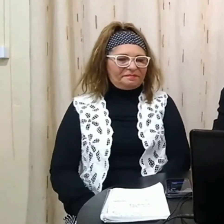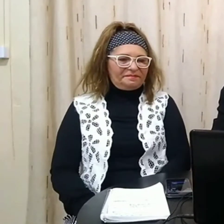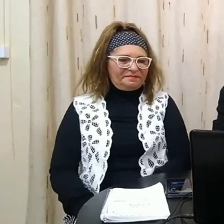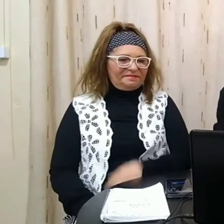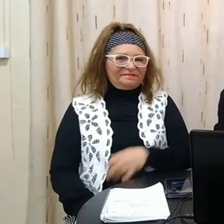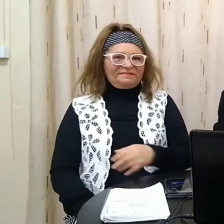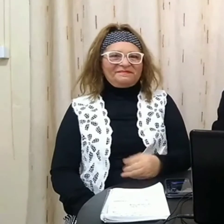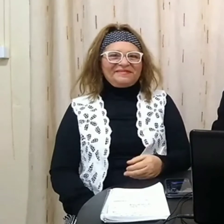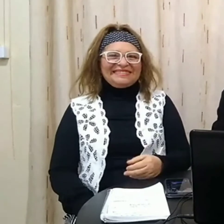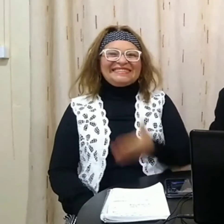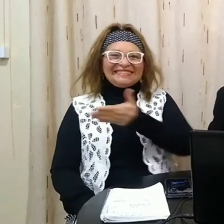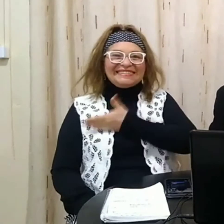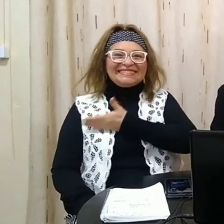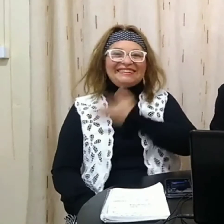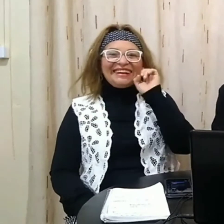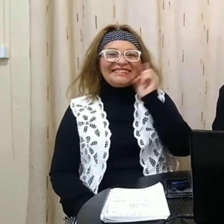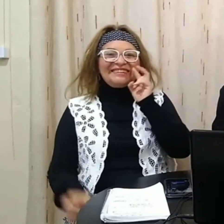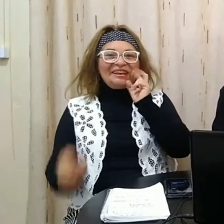colegas.